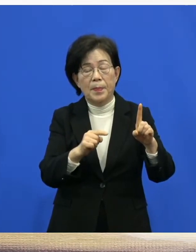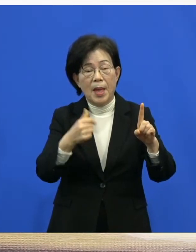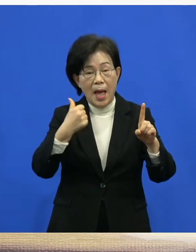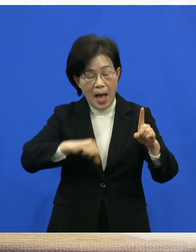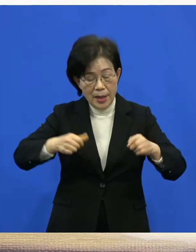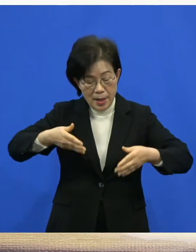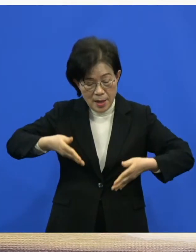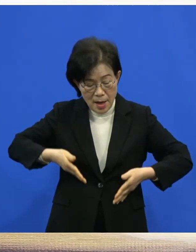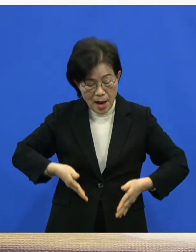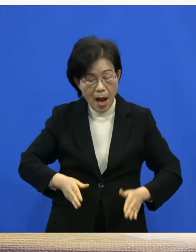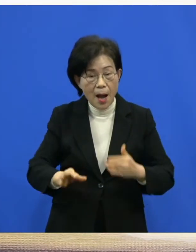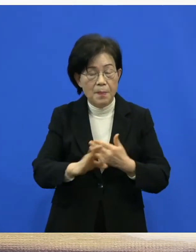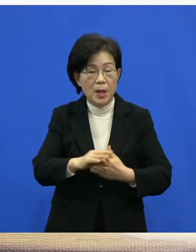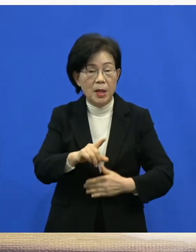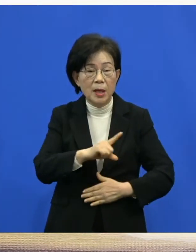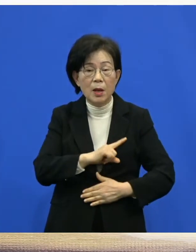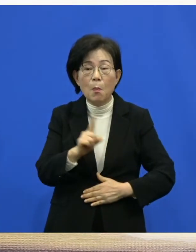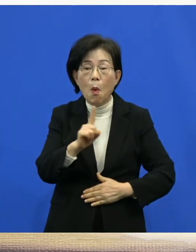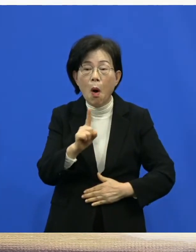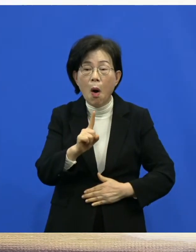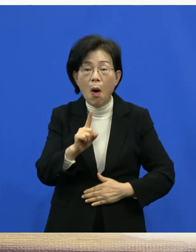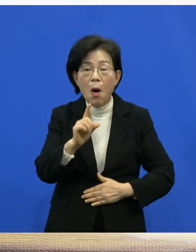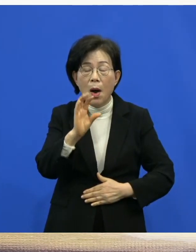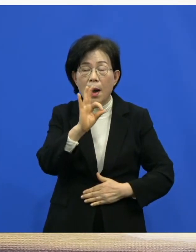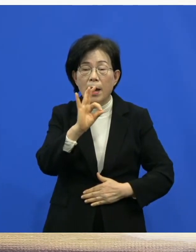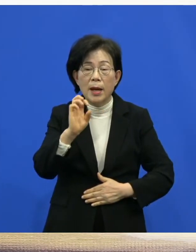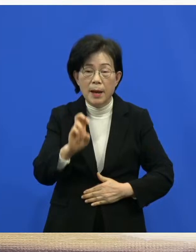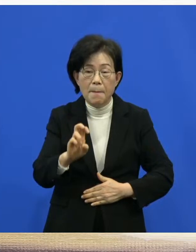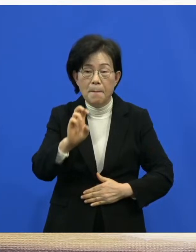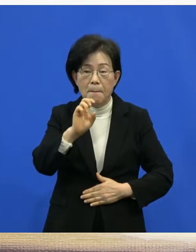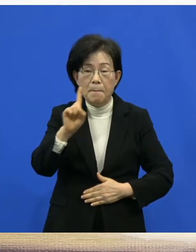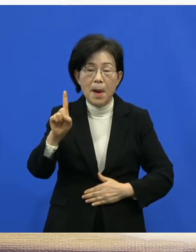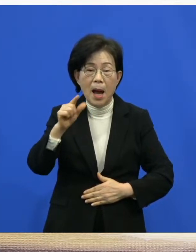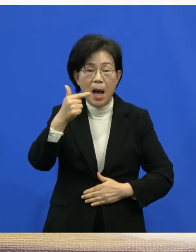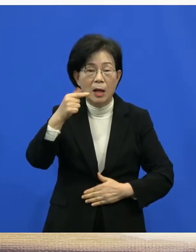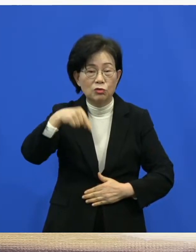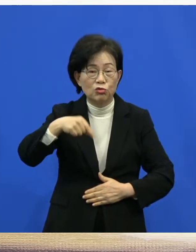아들을 낳으리니 그 이름을 임마누엘이라.